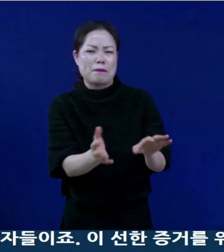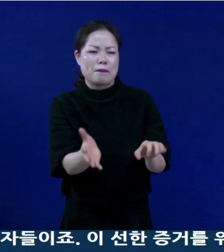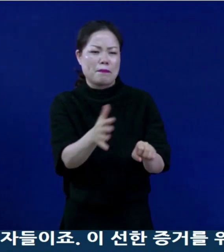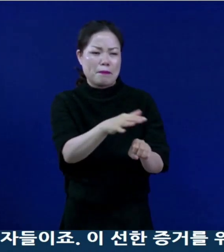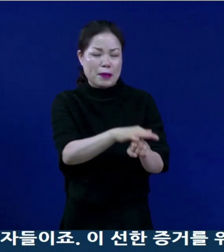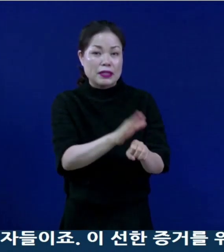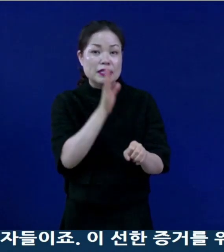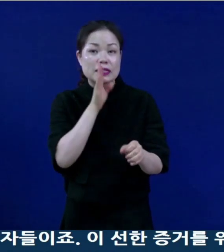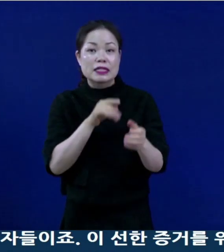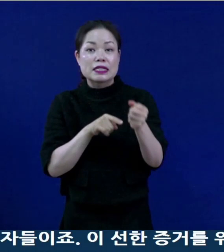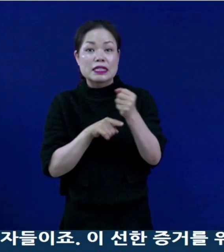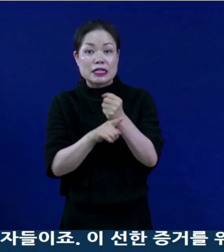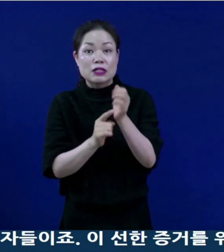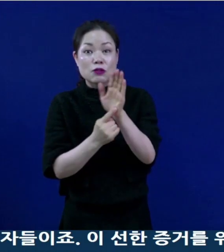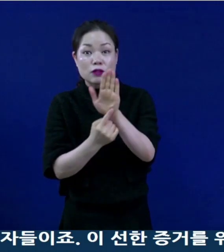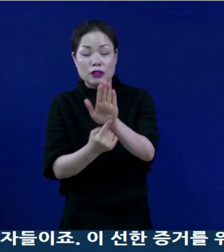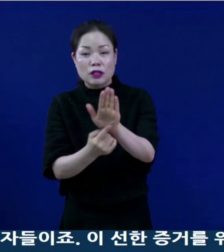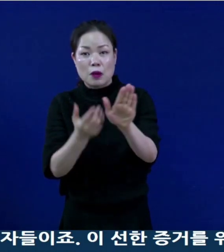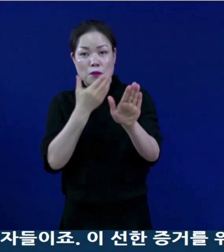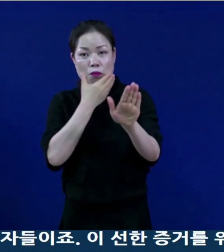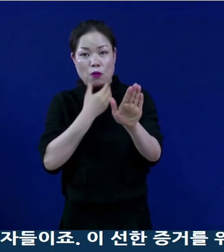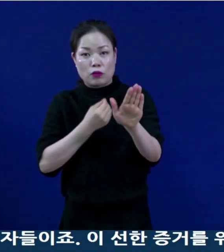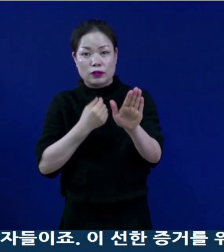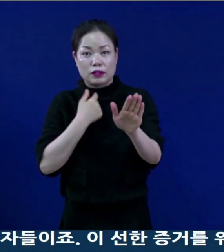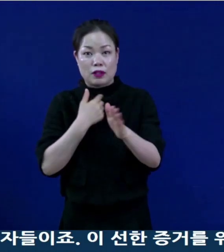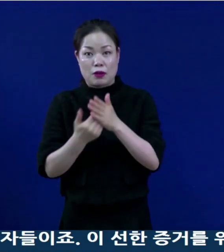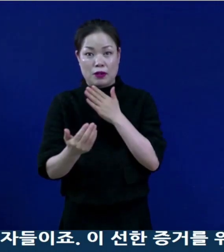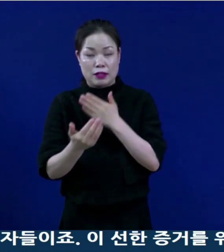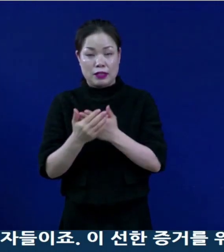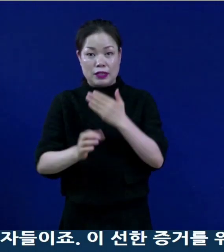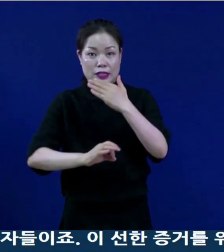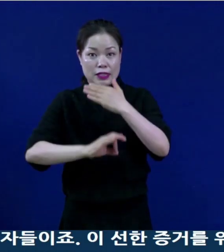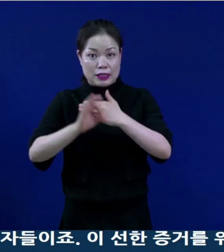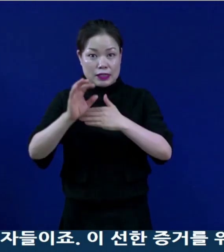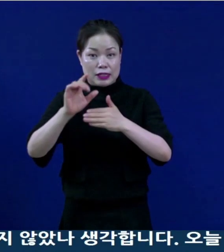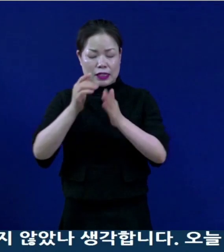진리로 드러나는 복된 이 경험을 하는 이